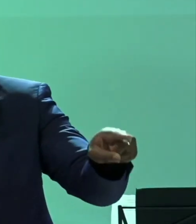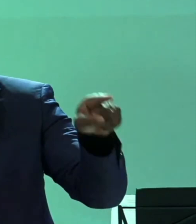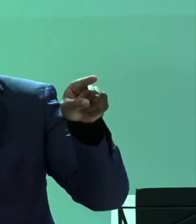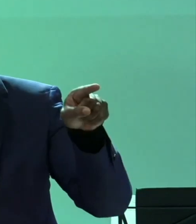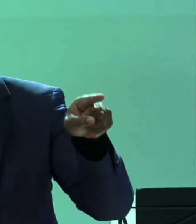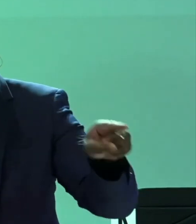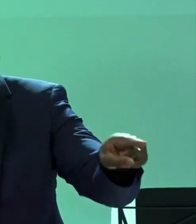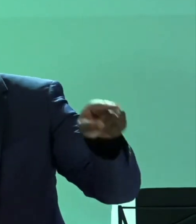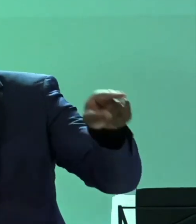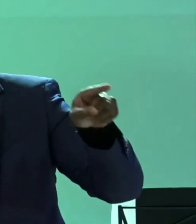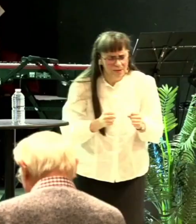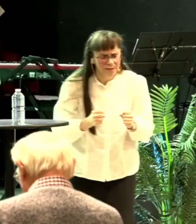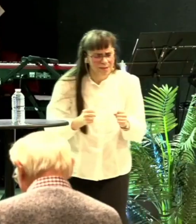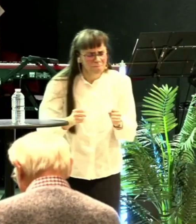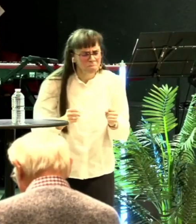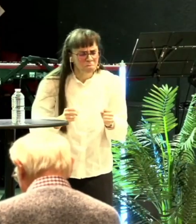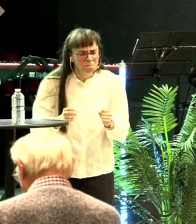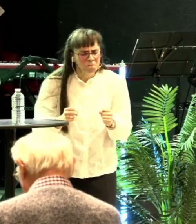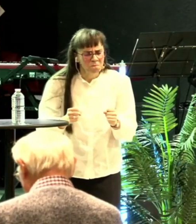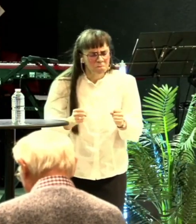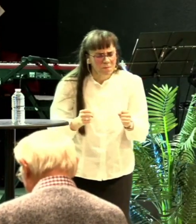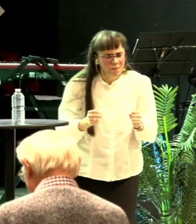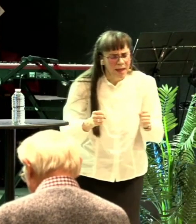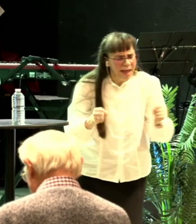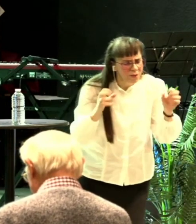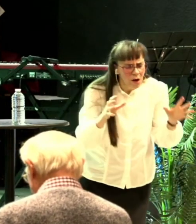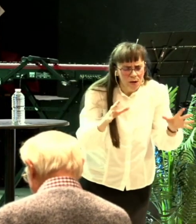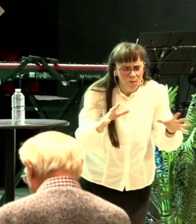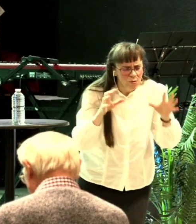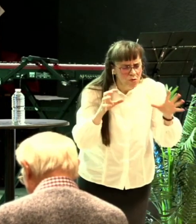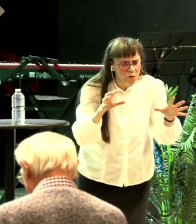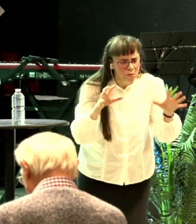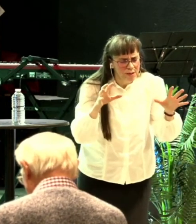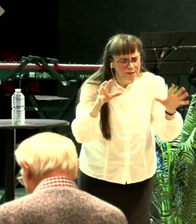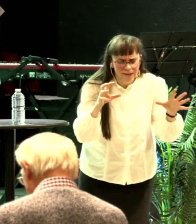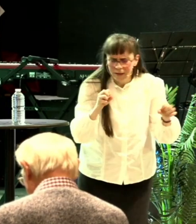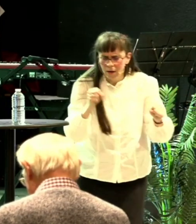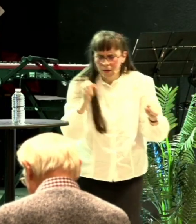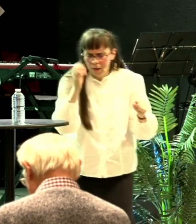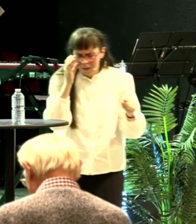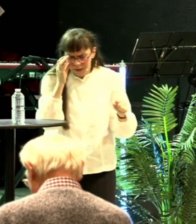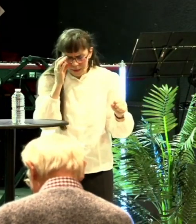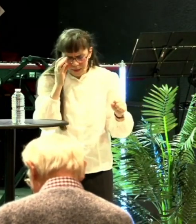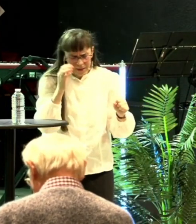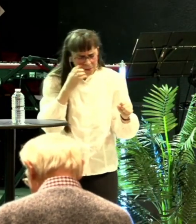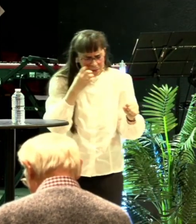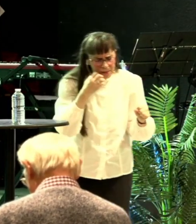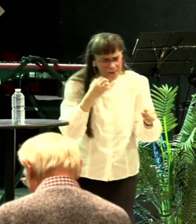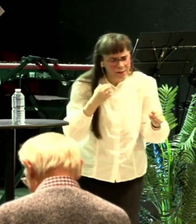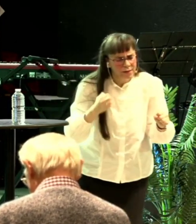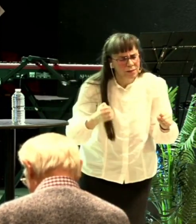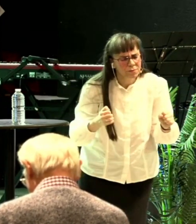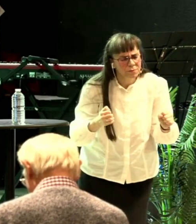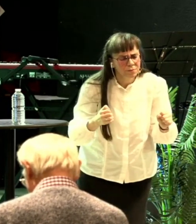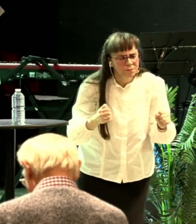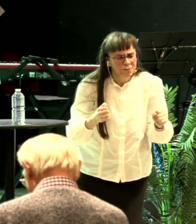matin de te montrer qu'il reste toujours Dieu. And allow him just to show you that he's still God. Laisse-le te montrer ce matin